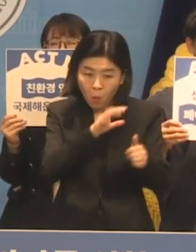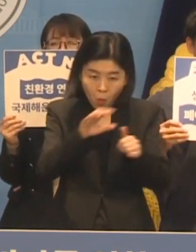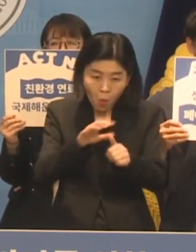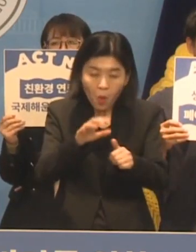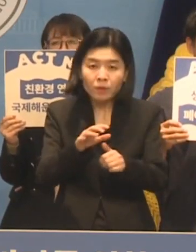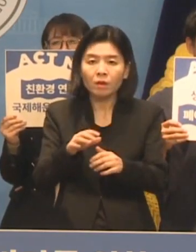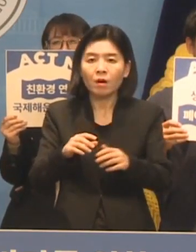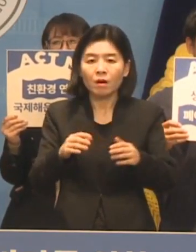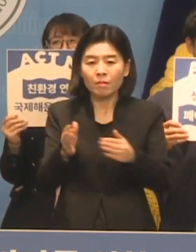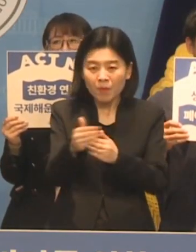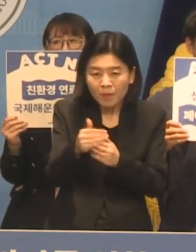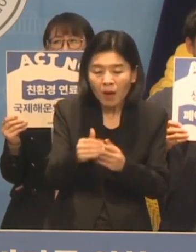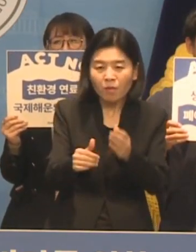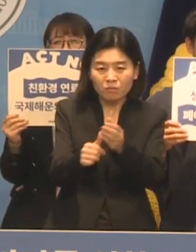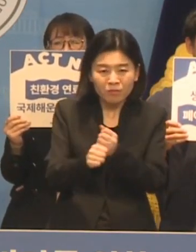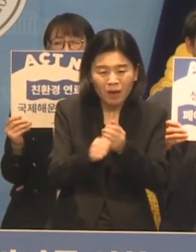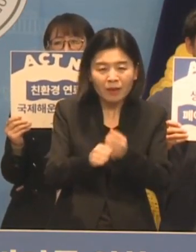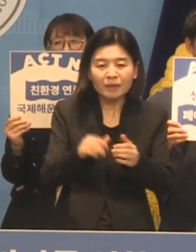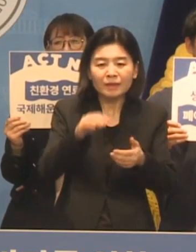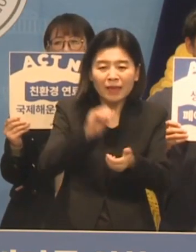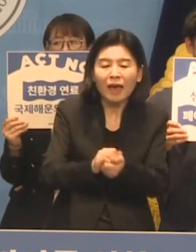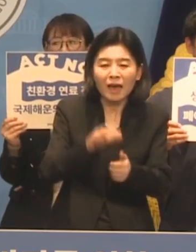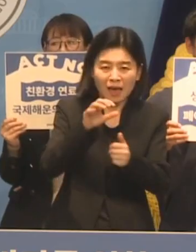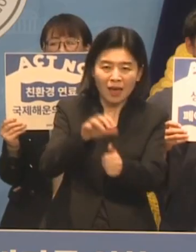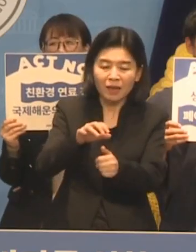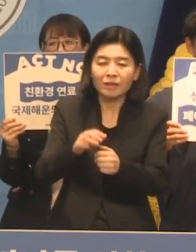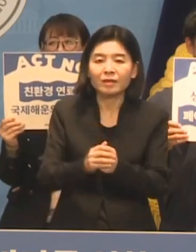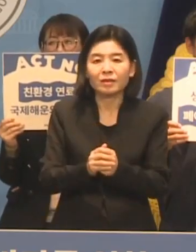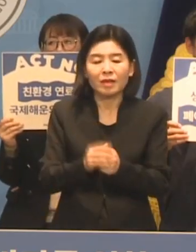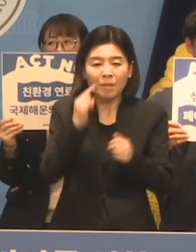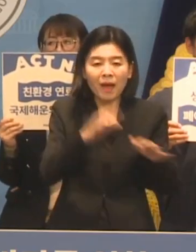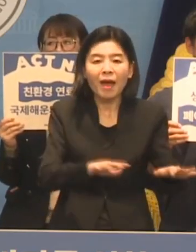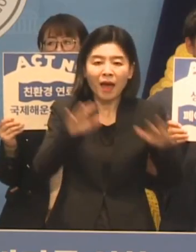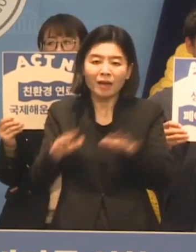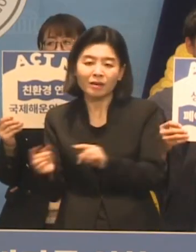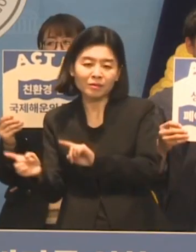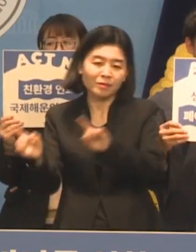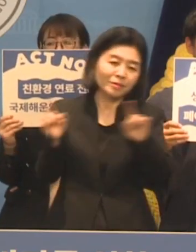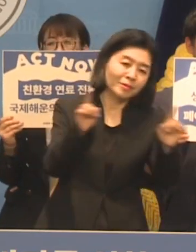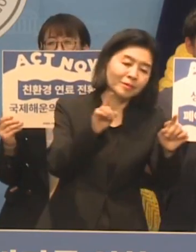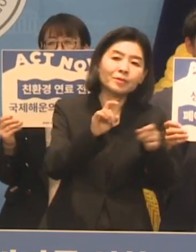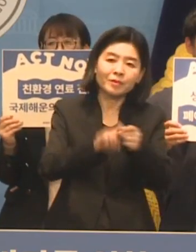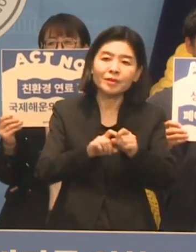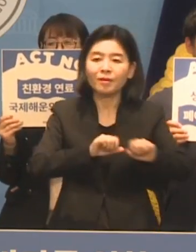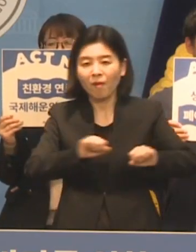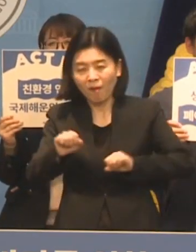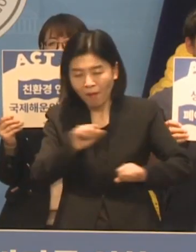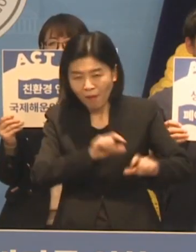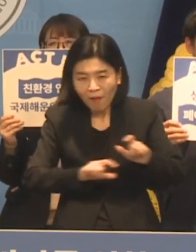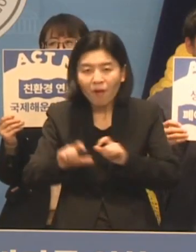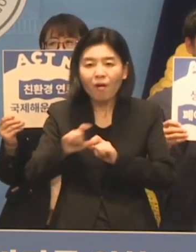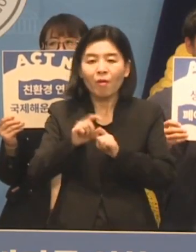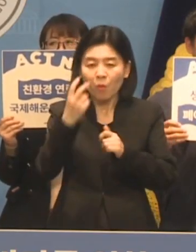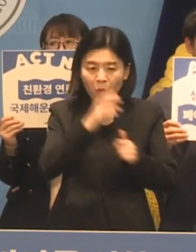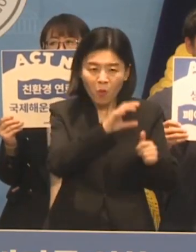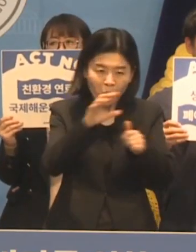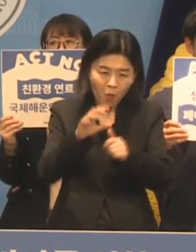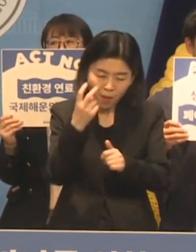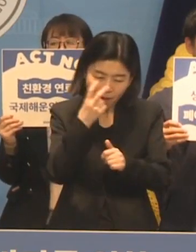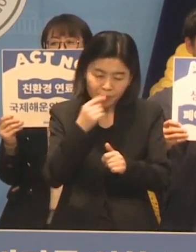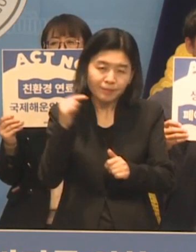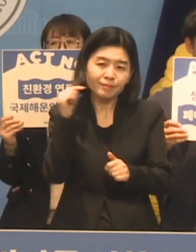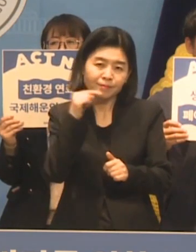활동을 제한하고 바다가 회복될 수 있도록 행위 제한을 강화하고 보호구역의 관리 수준을 높여가야